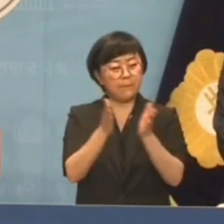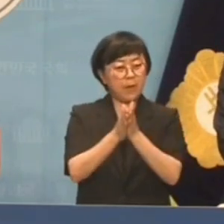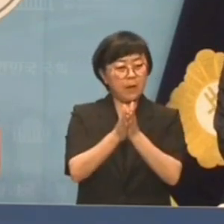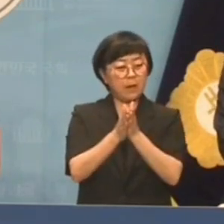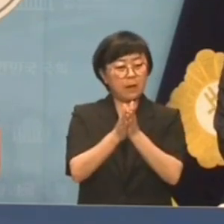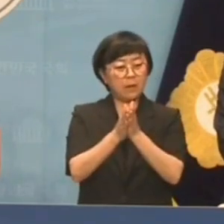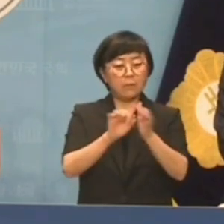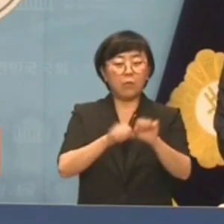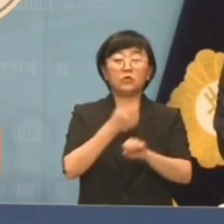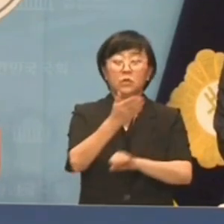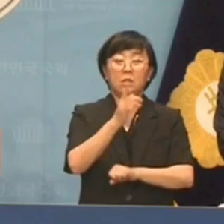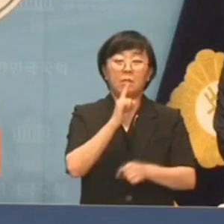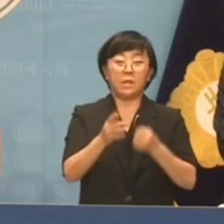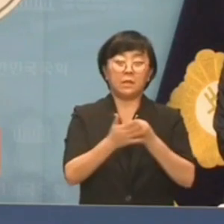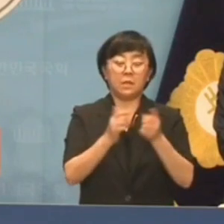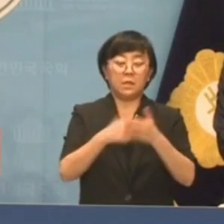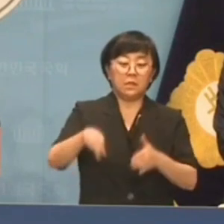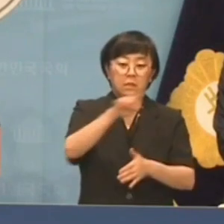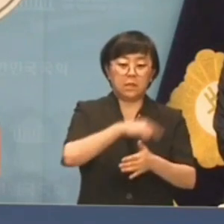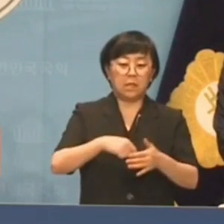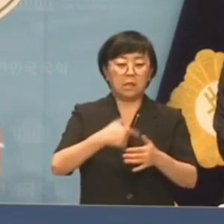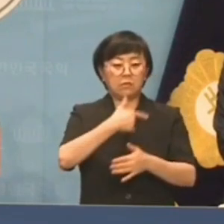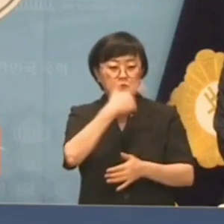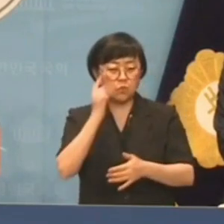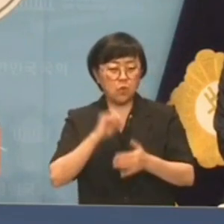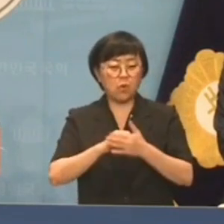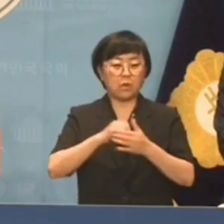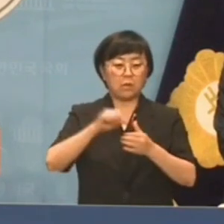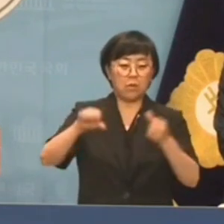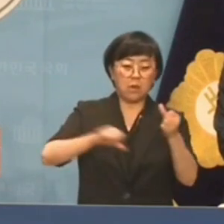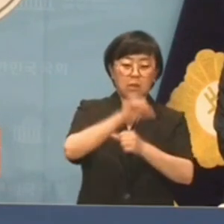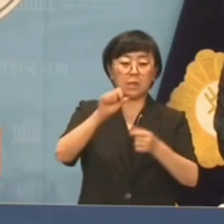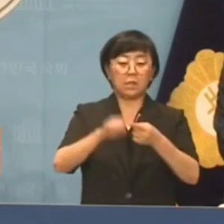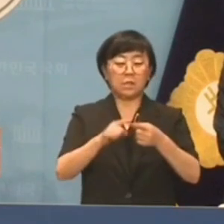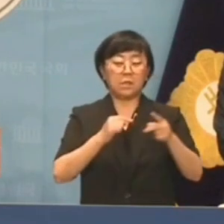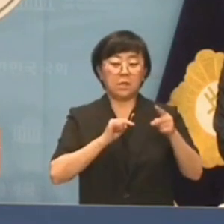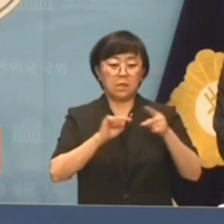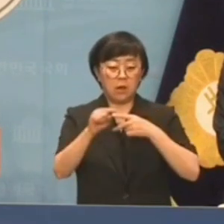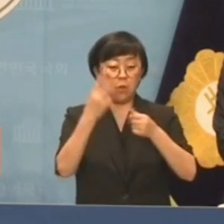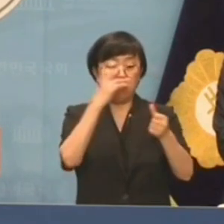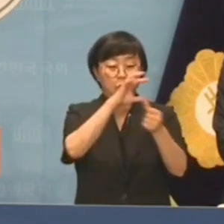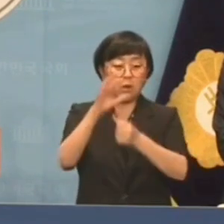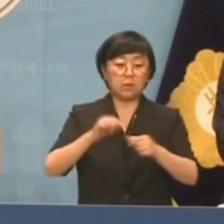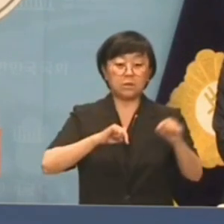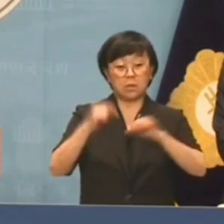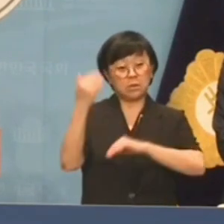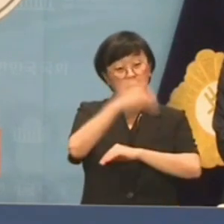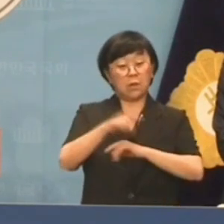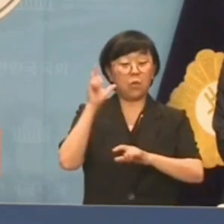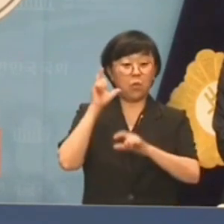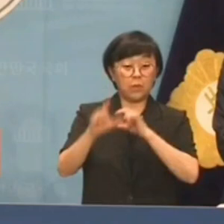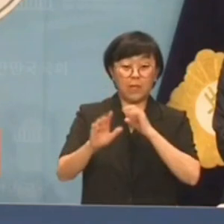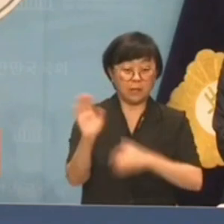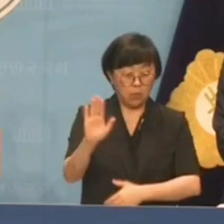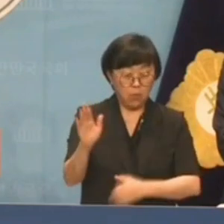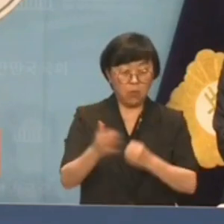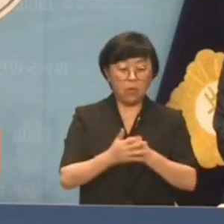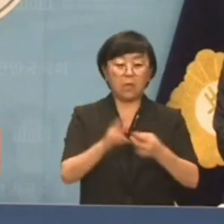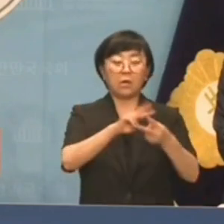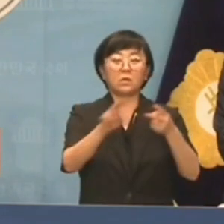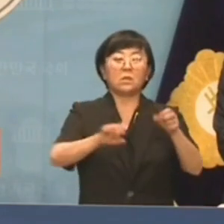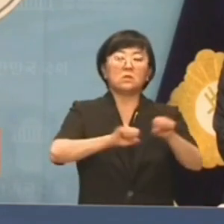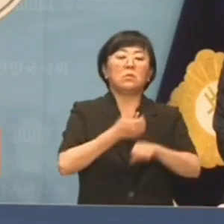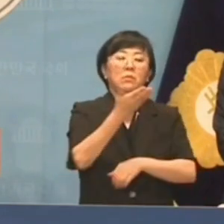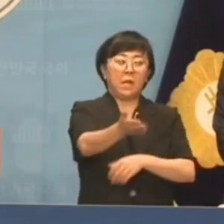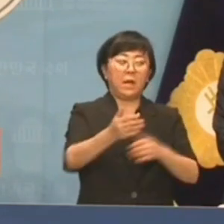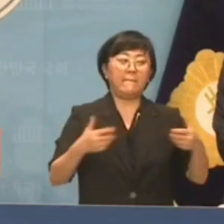적용하여 처벌하겠다고 하는 등 이들의 열악한 처지를 이해하고 보호하는 정책을 고민하기보다는 형사처벌의